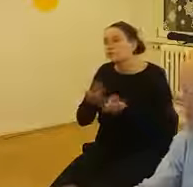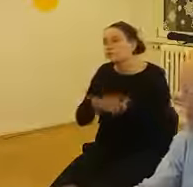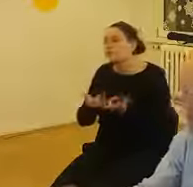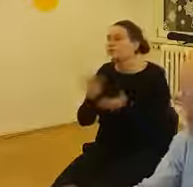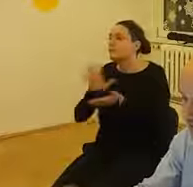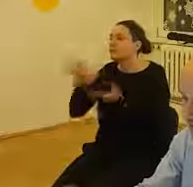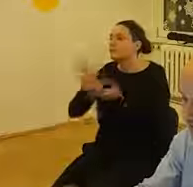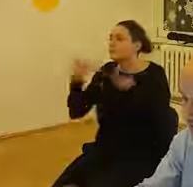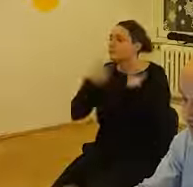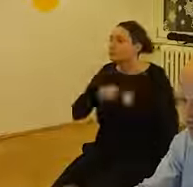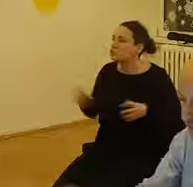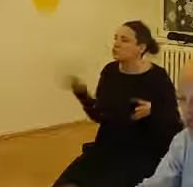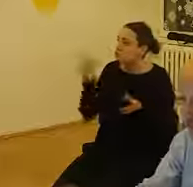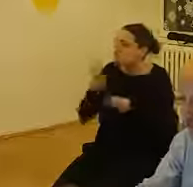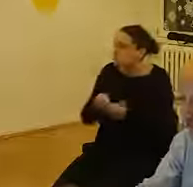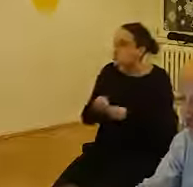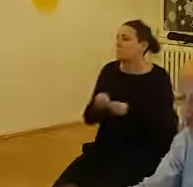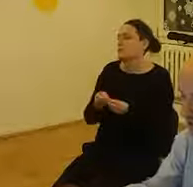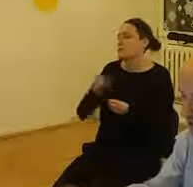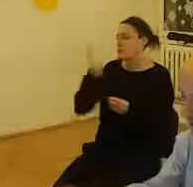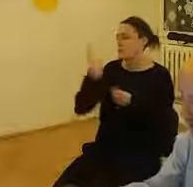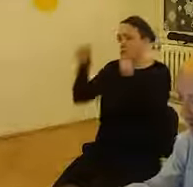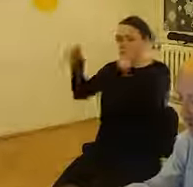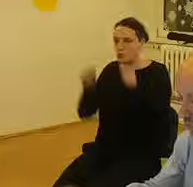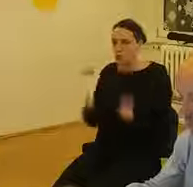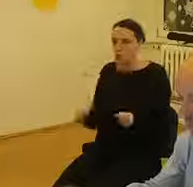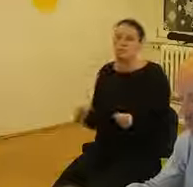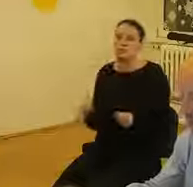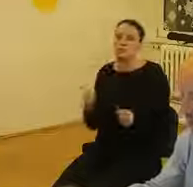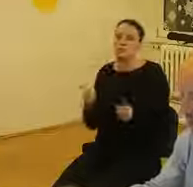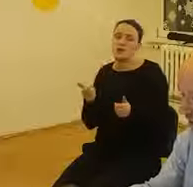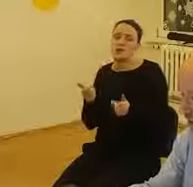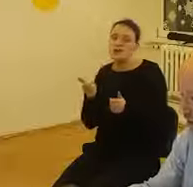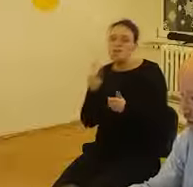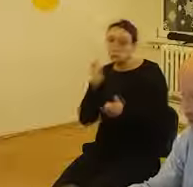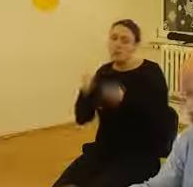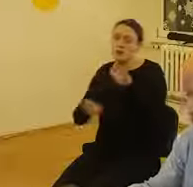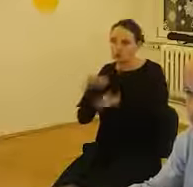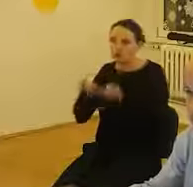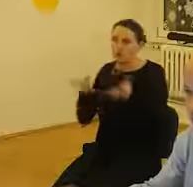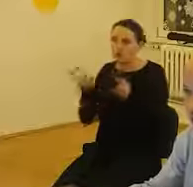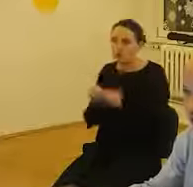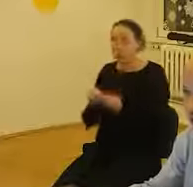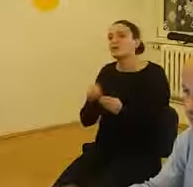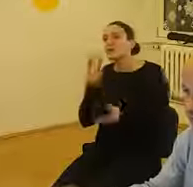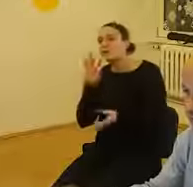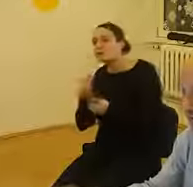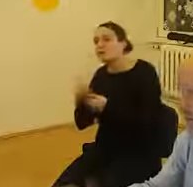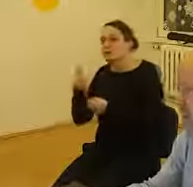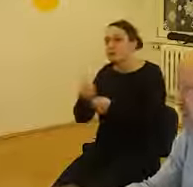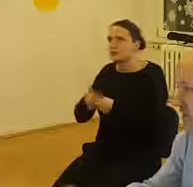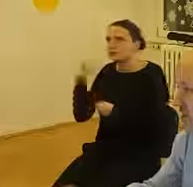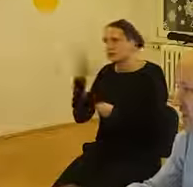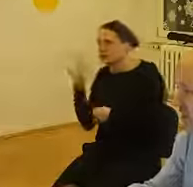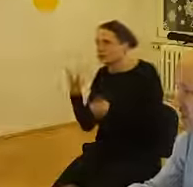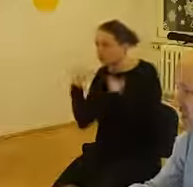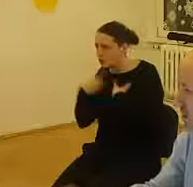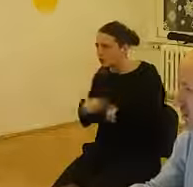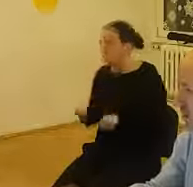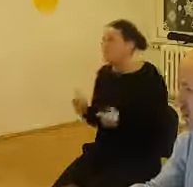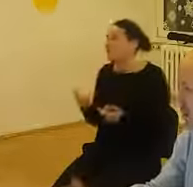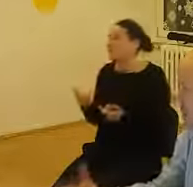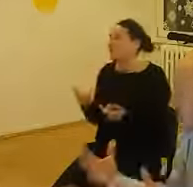ulotkę i wspólną kampanię prowadziliśmy. Oczywiście tych kandydatów było więcej, bo 24 osoby kandydowały, ale jakby 15